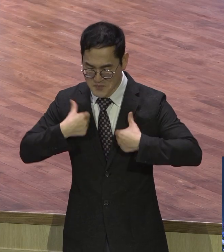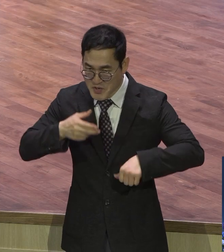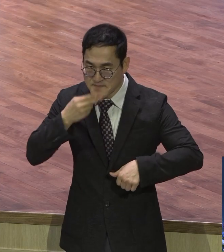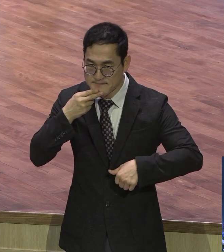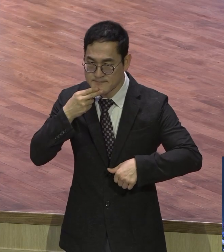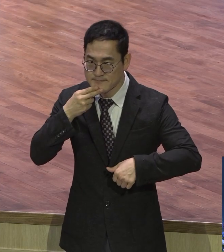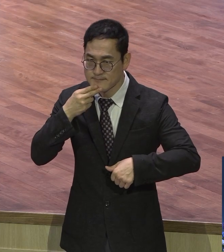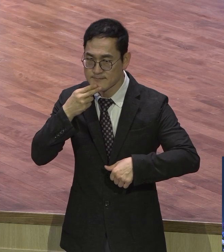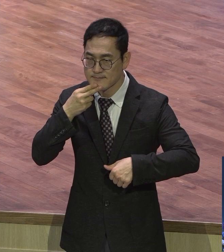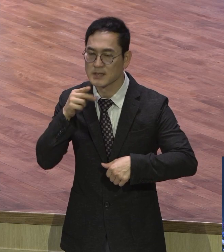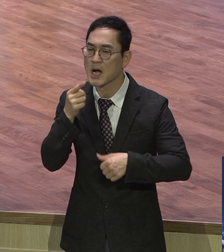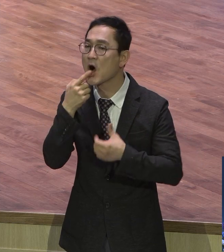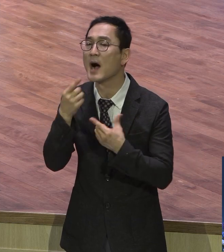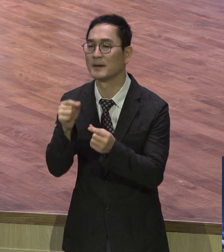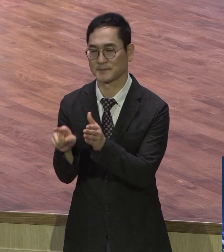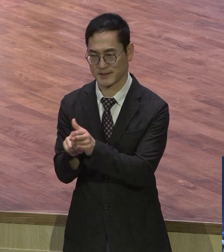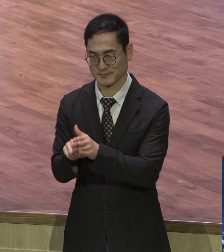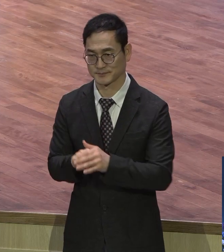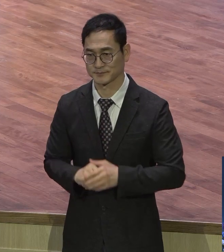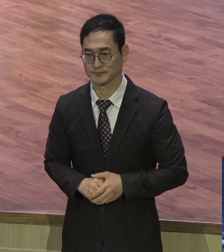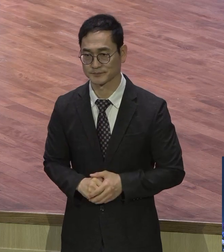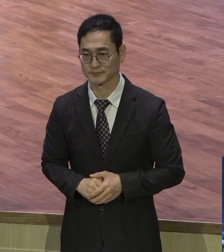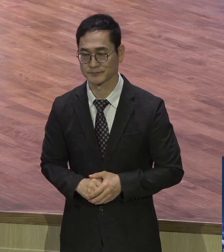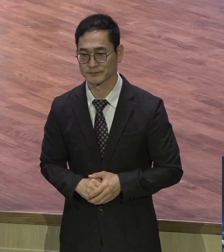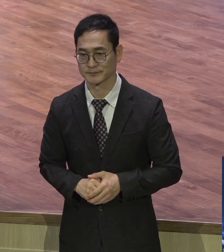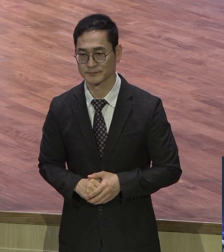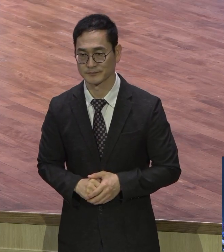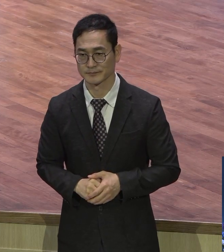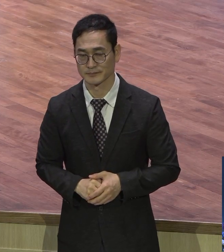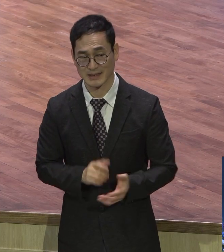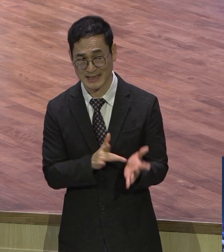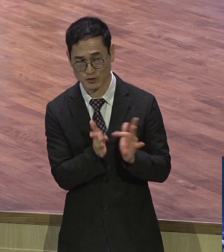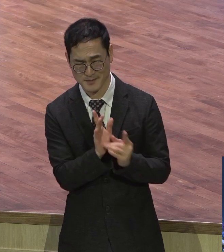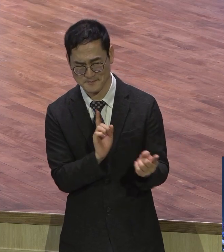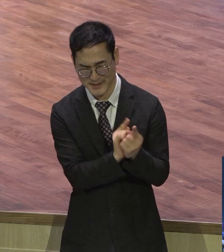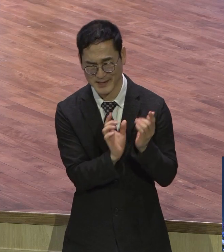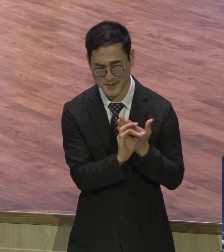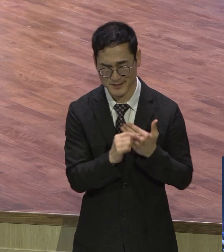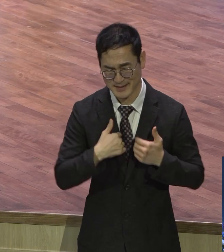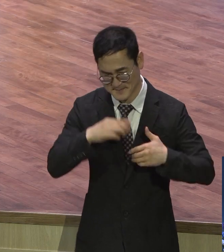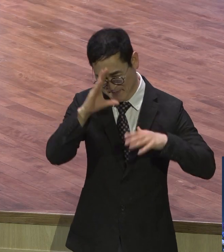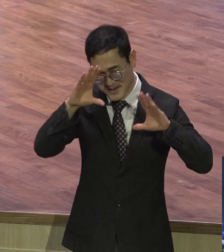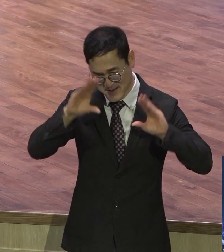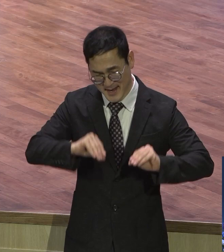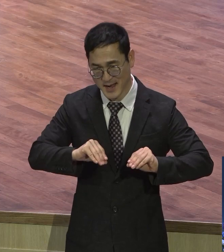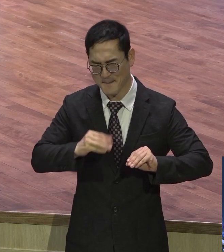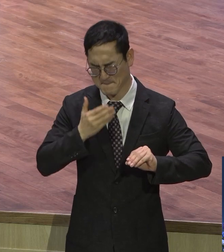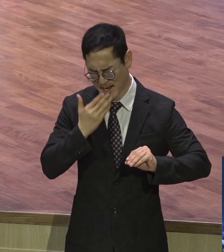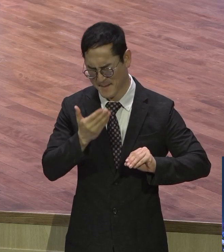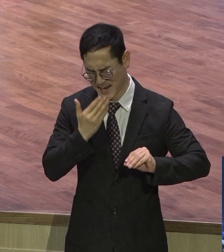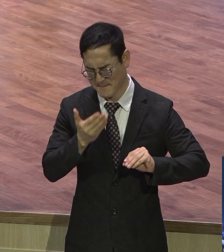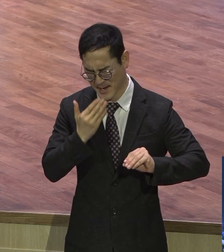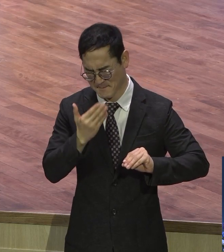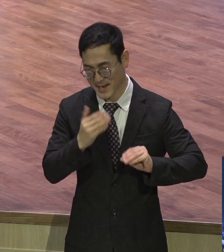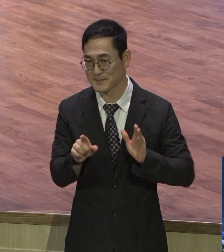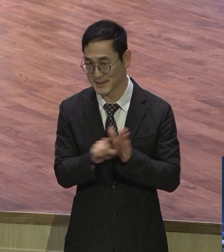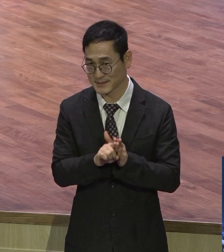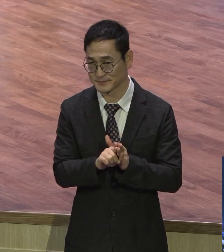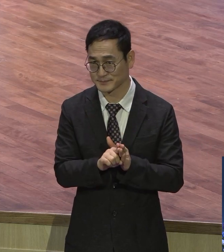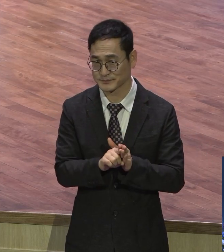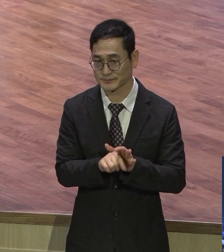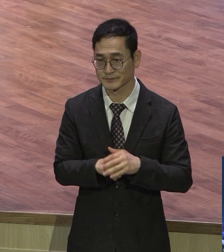이 혈육증 여자가 예수를 만나기만 하면 치유받을 수 있다는 확고 부동한 믿음. 따라서